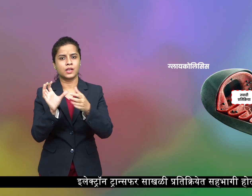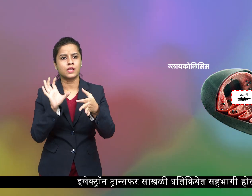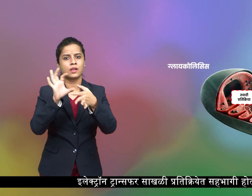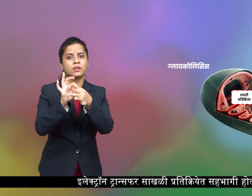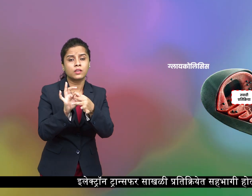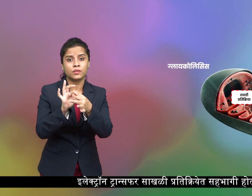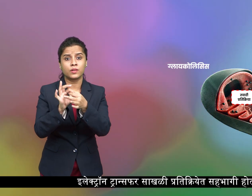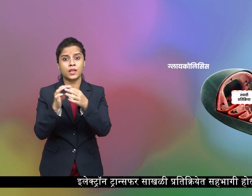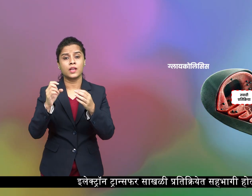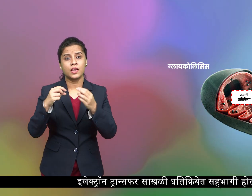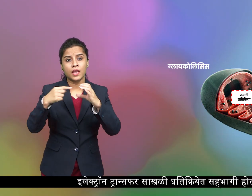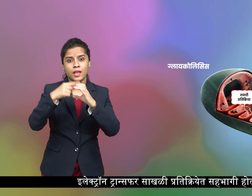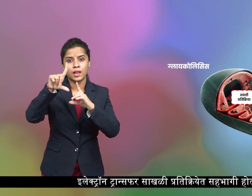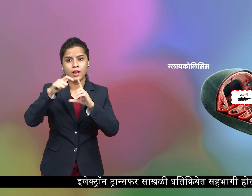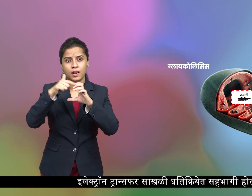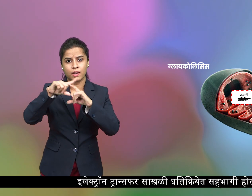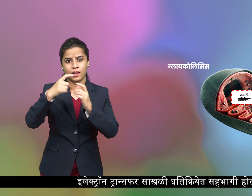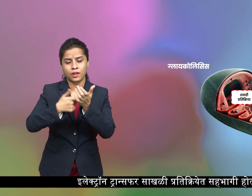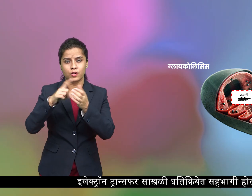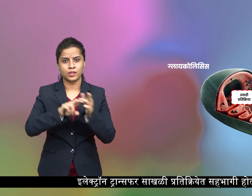इलेक्ट्रॉन ट्रान्सफर साखळी प्रक्रियेत सहभागी होतात.